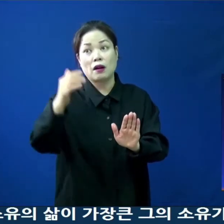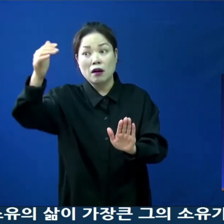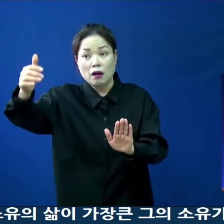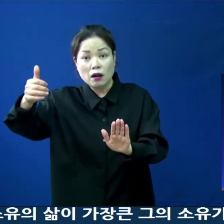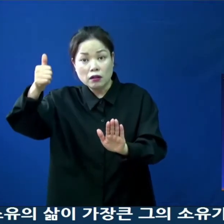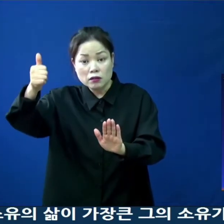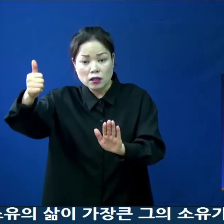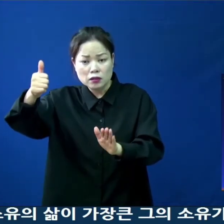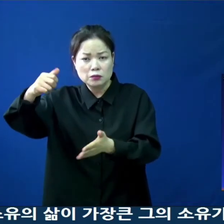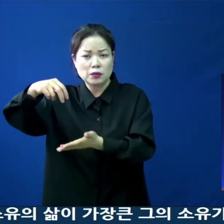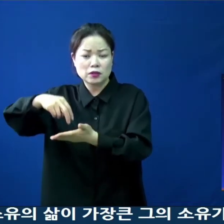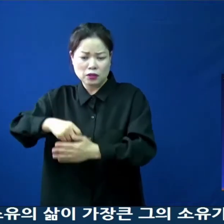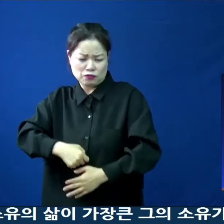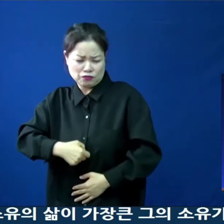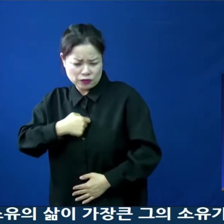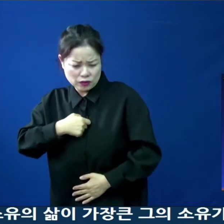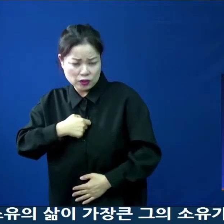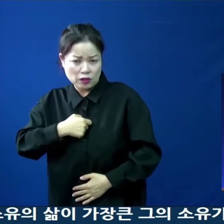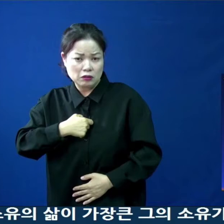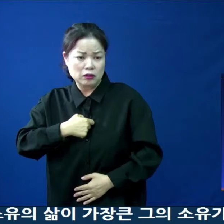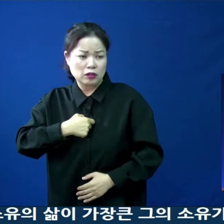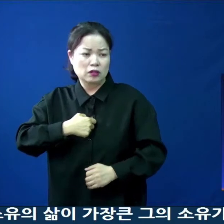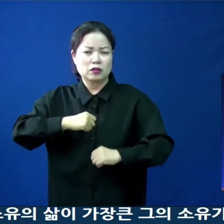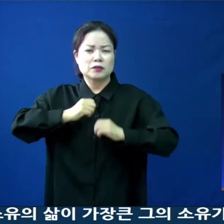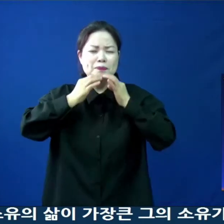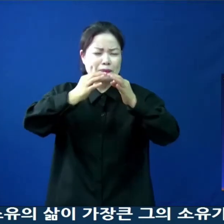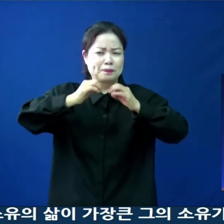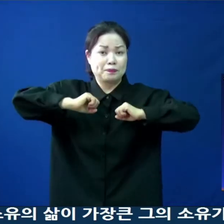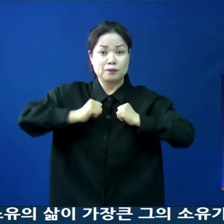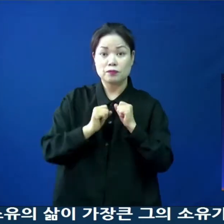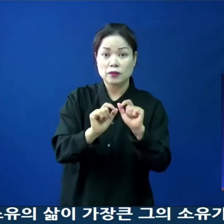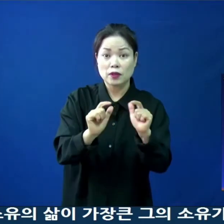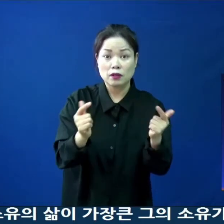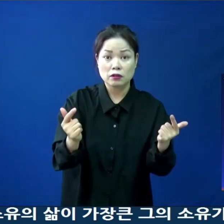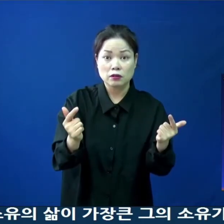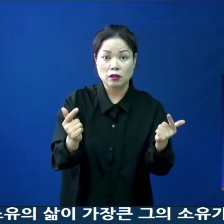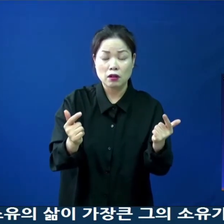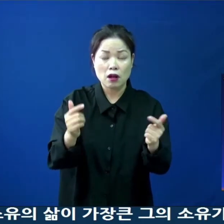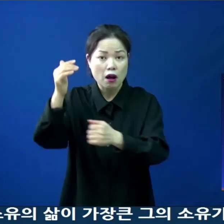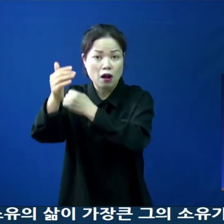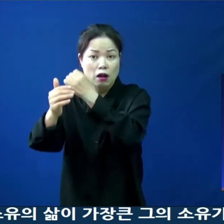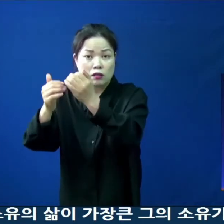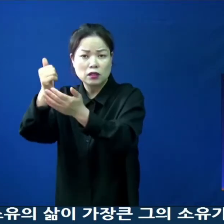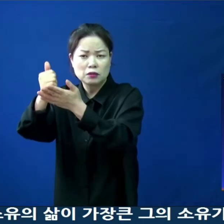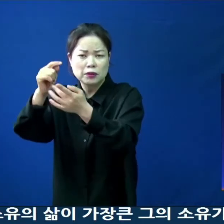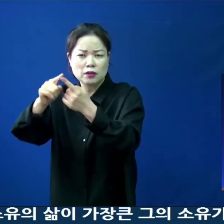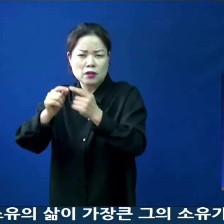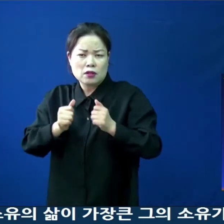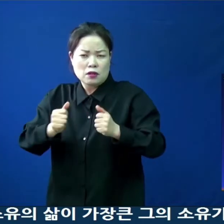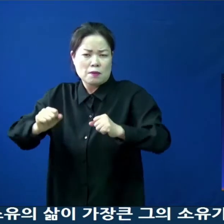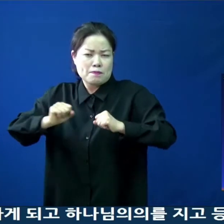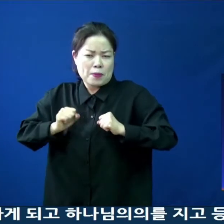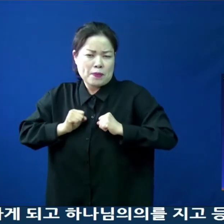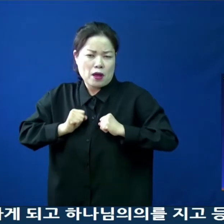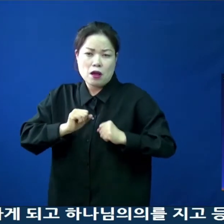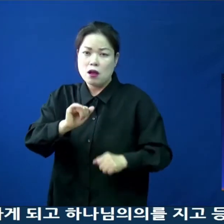하나님이 세우신 의를 힘써 복종하지 아니했다라고 평가해요. 그들이 하나님께 대해서 열심은